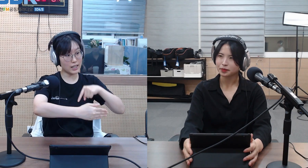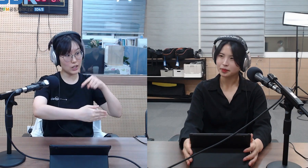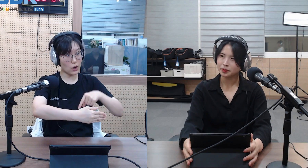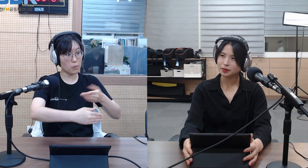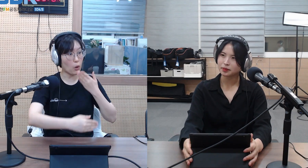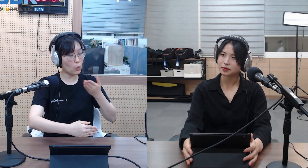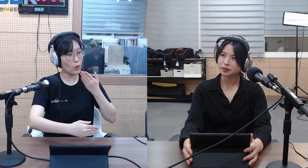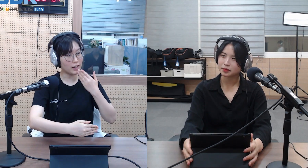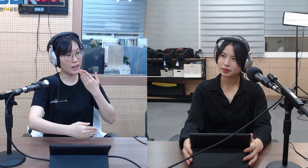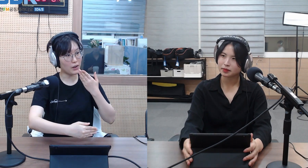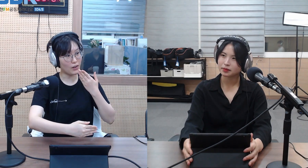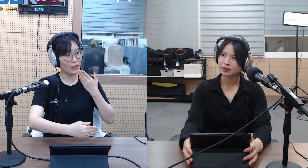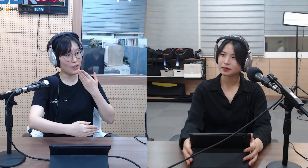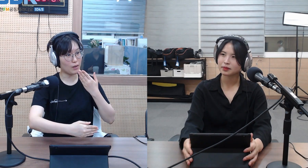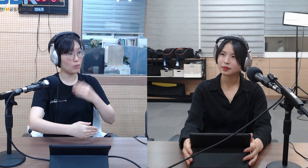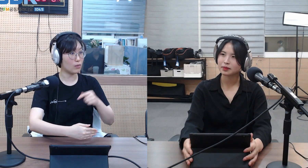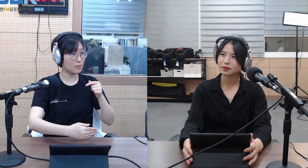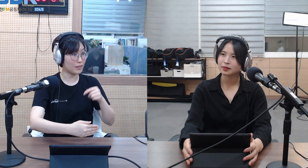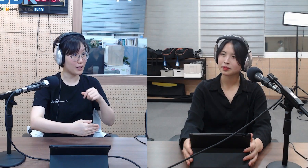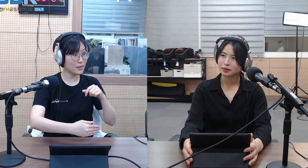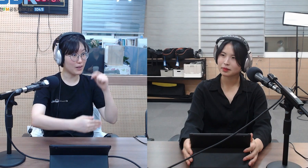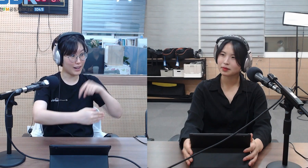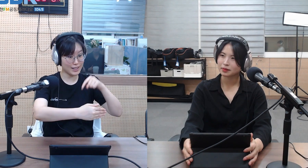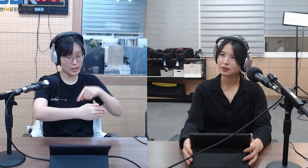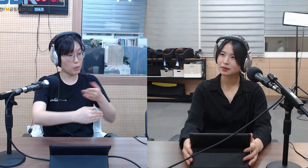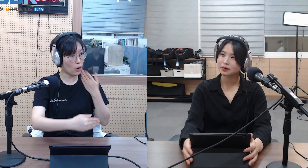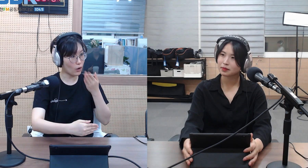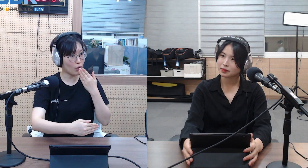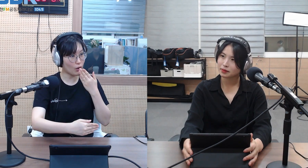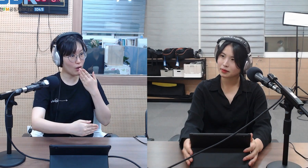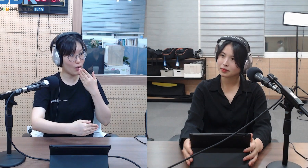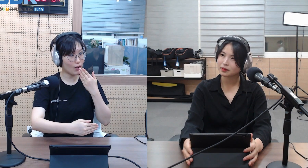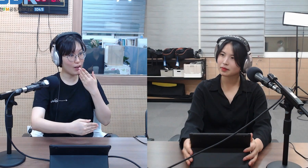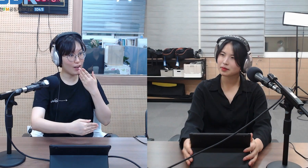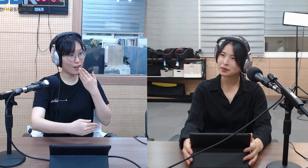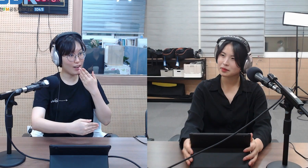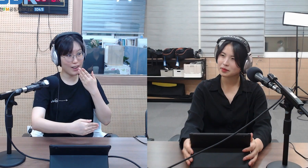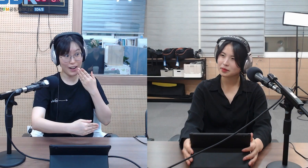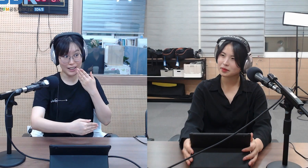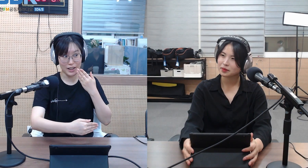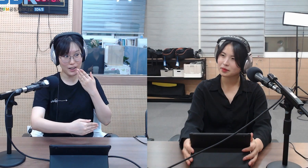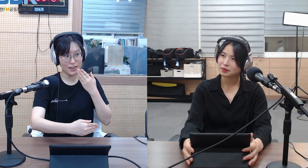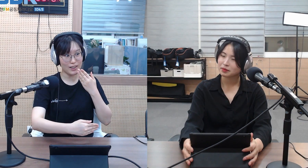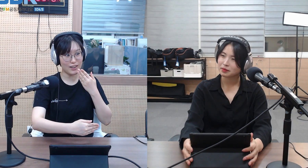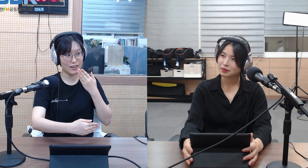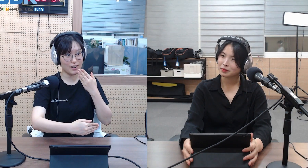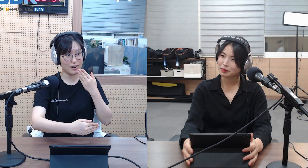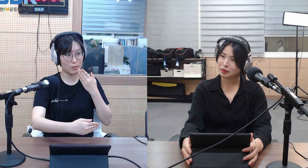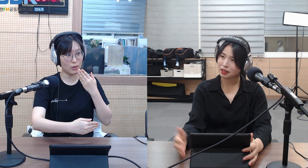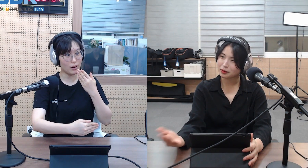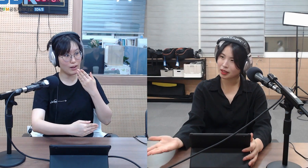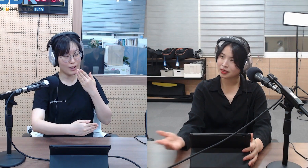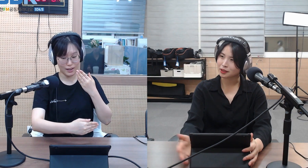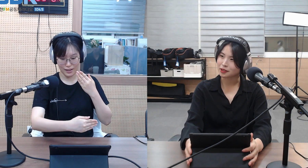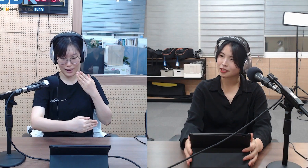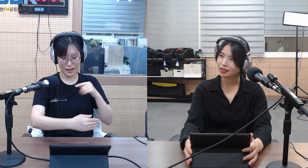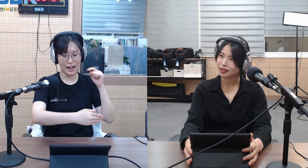안에서 먹고 가나요? 맞아요? 안에서 먹어요? 아니에요? 다음 해야죠.